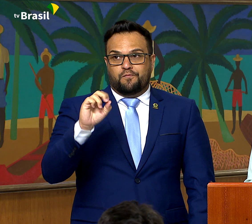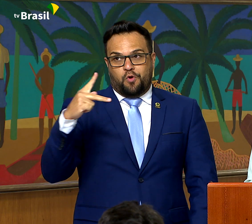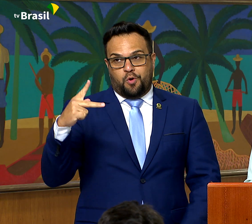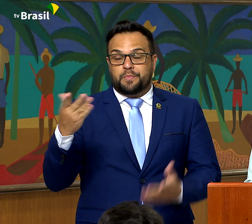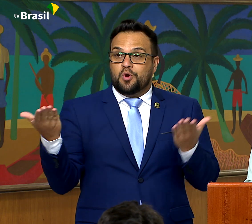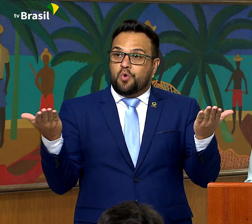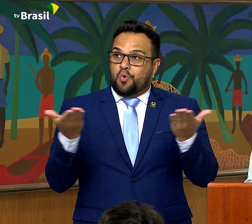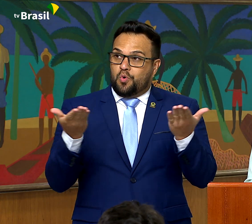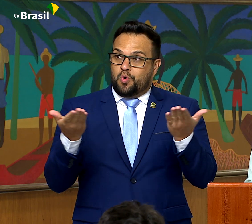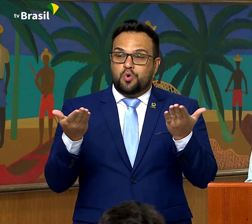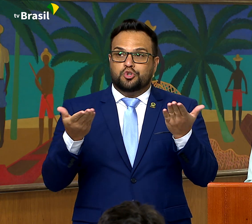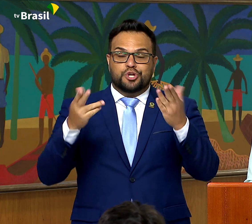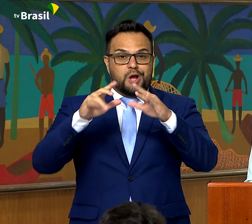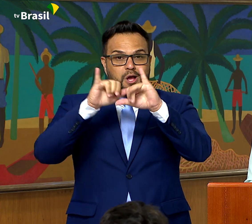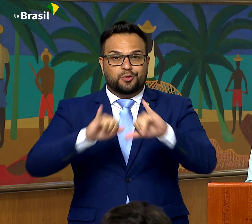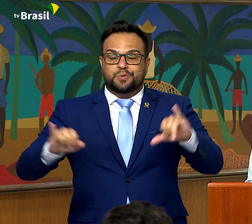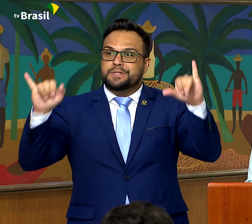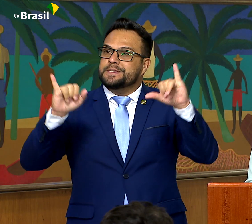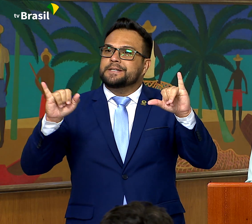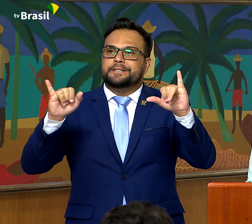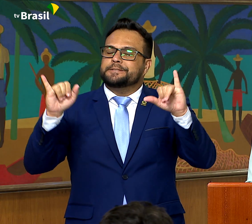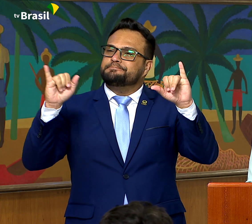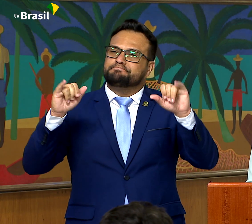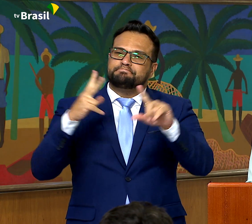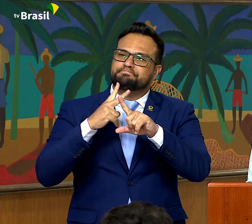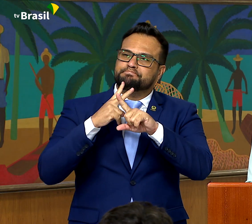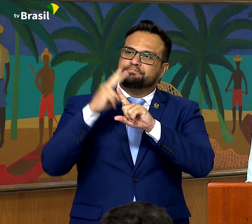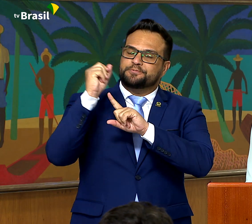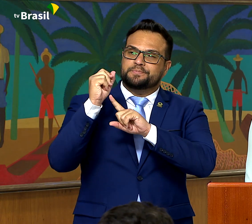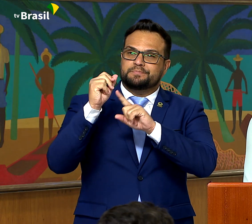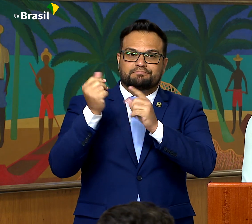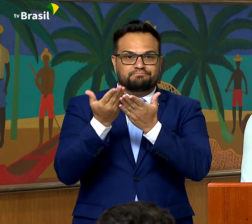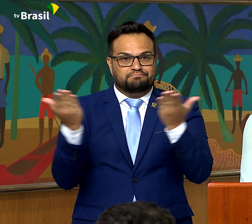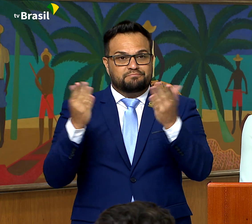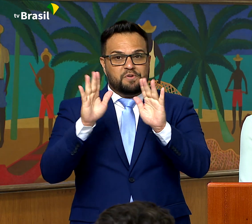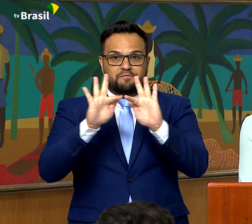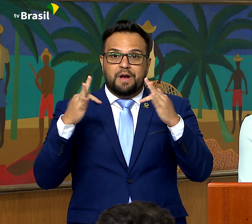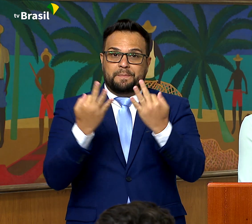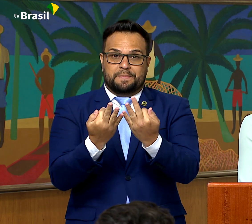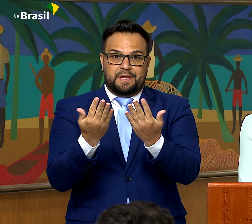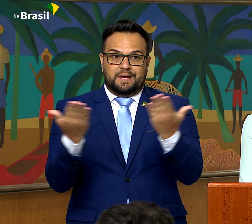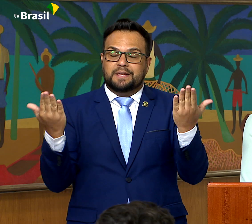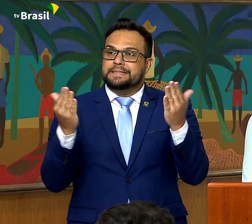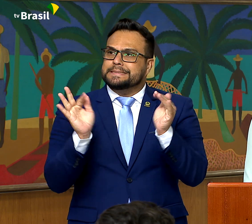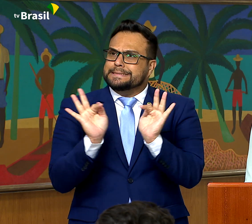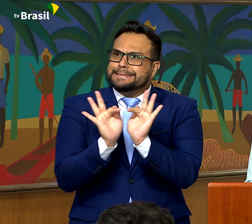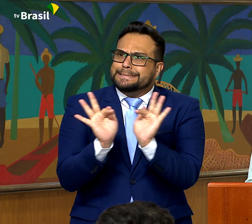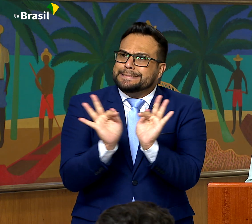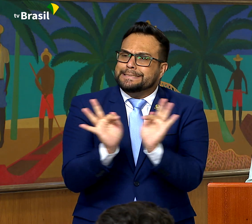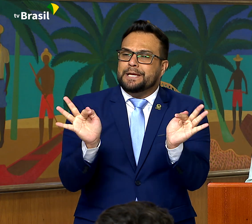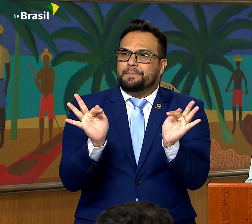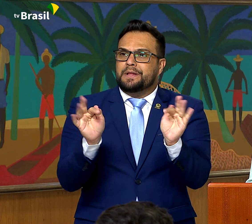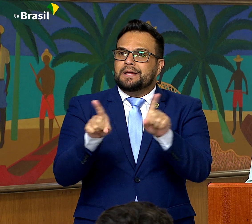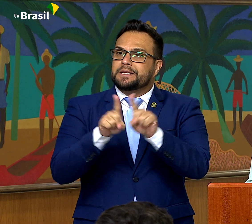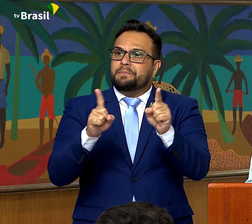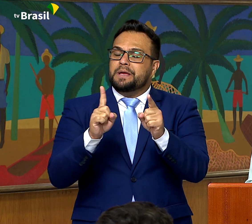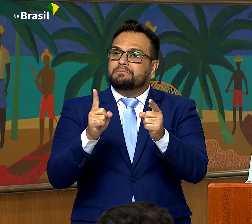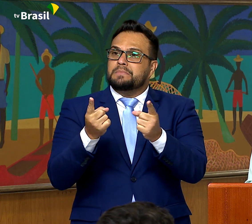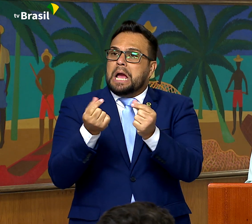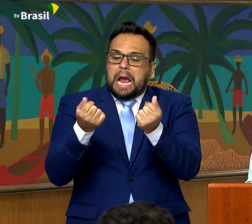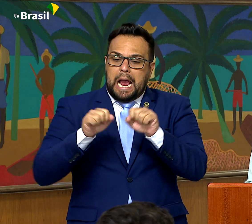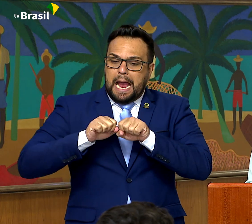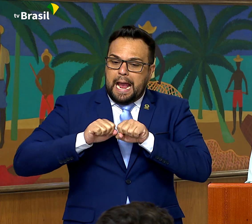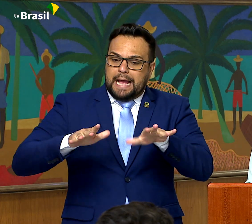E hoje anunciamos essa vitória para as famílias. Uma medida simples e sem custos que